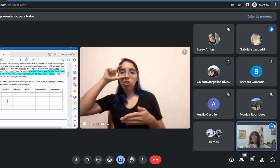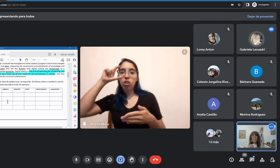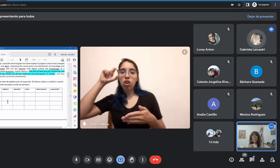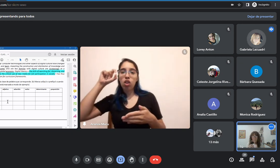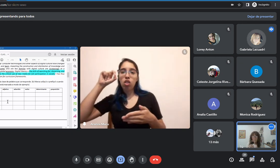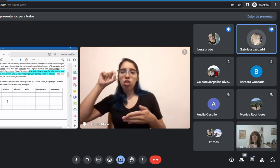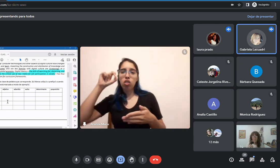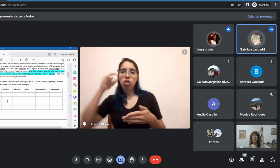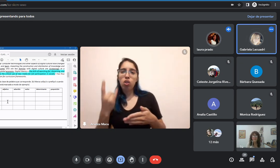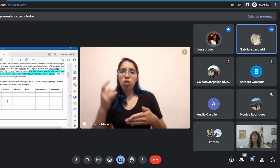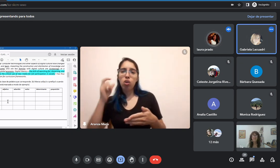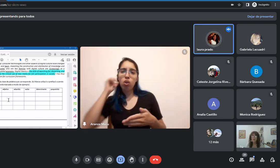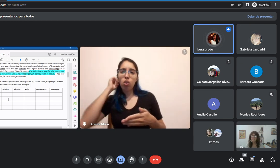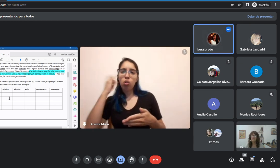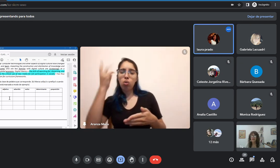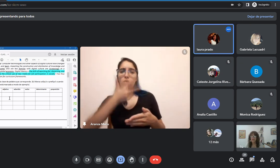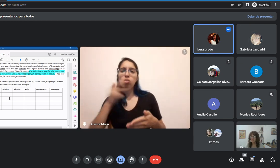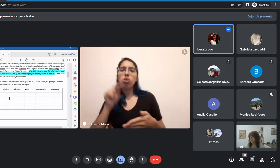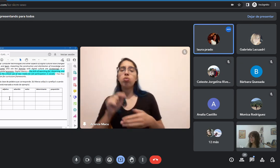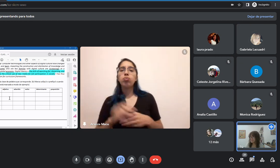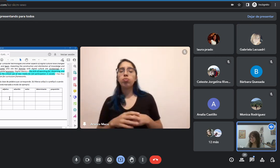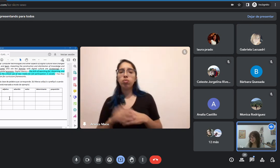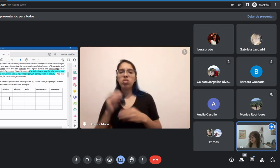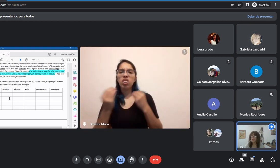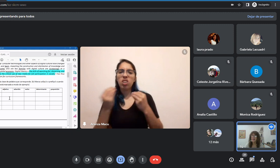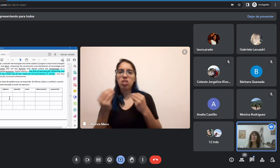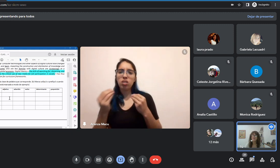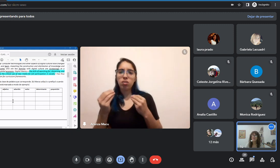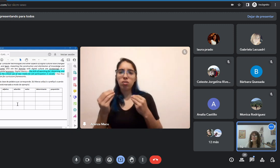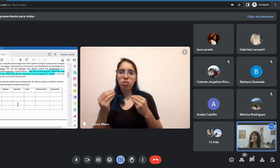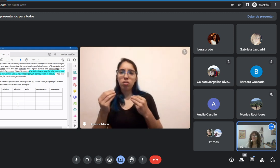Una preposición. Preposición. Bien. ¿Qué quiere decir? ¿Se acuerdan?